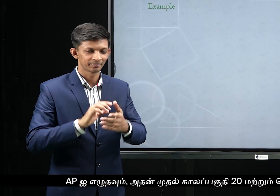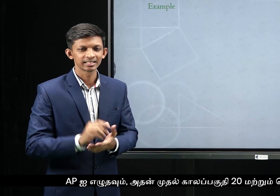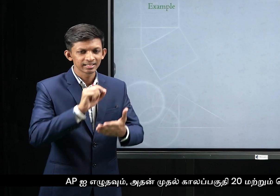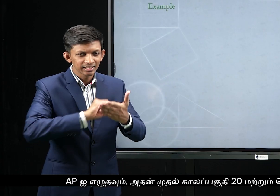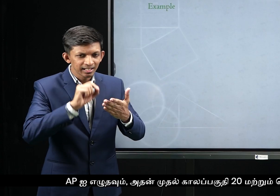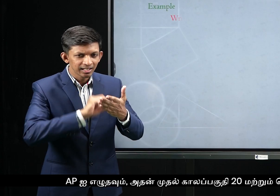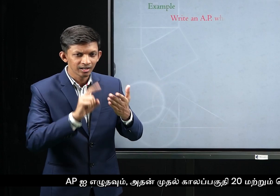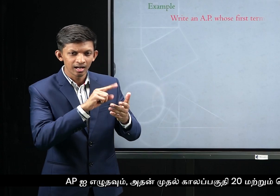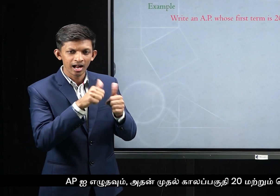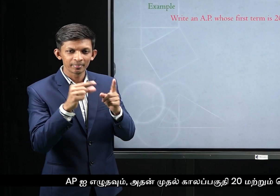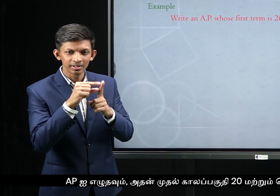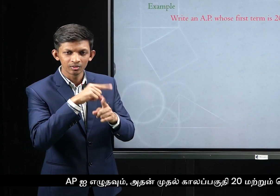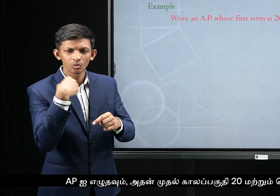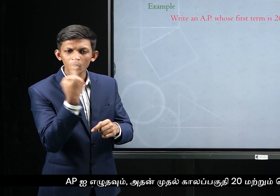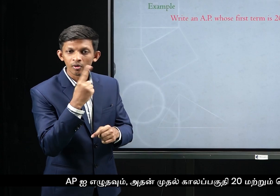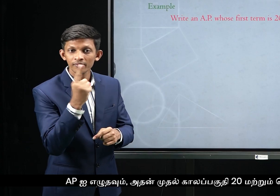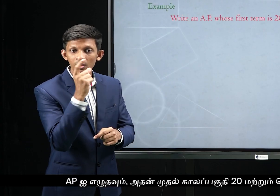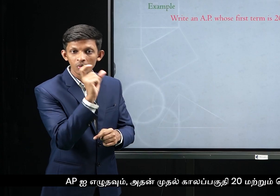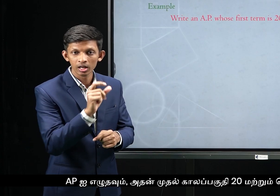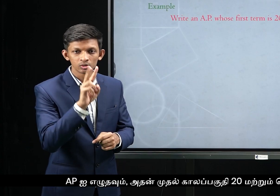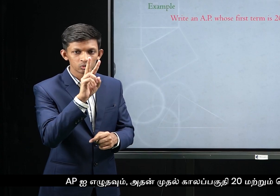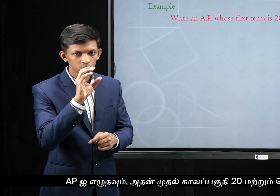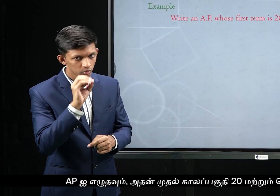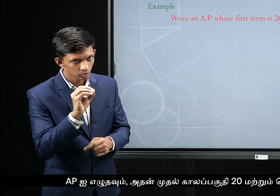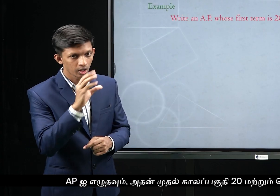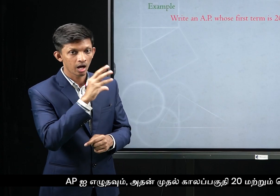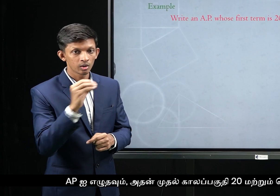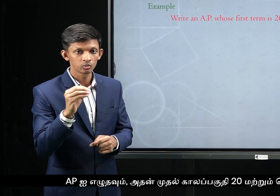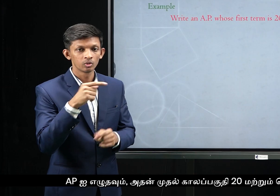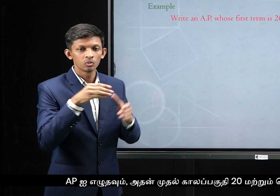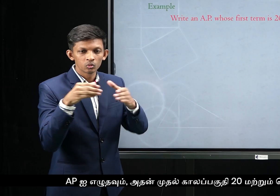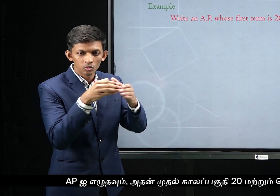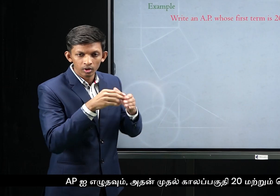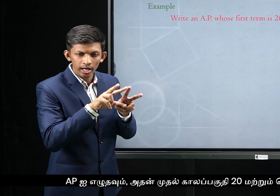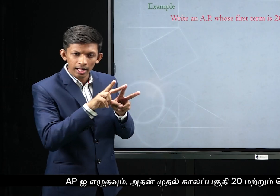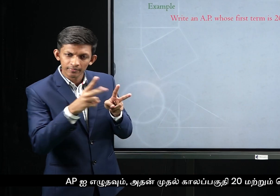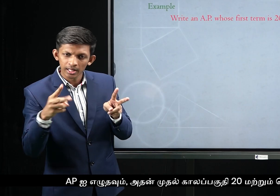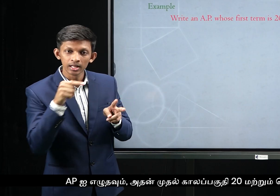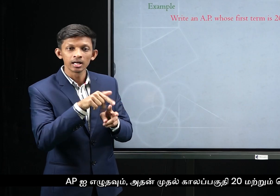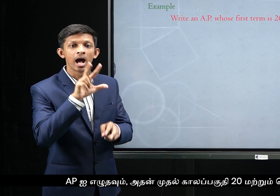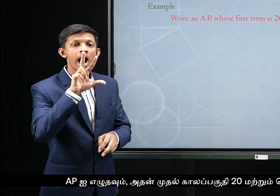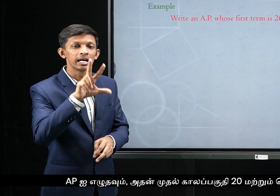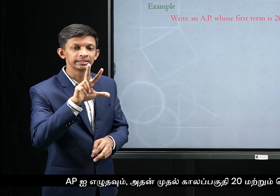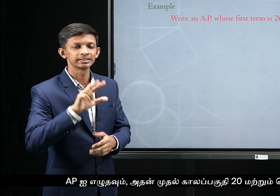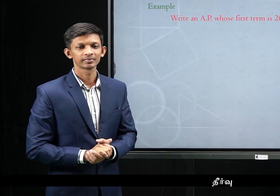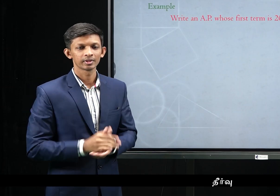ஏபியை எழுதவும். அதன் முதல் காலப்பகுதி 20 மற்றும் பொதுவாக வேறுபாடு 8.